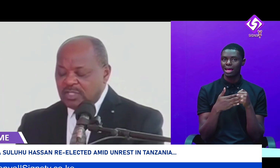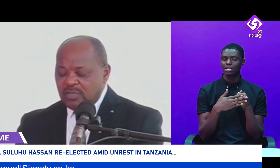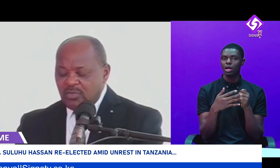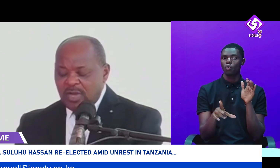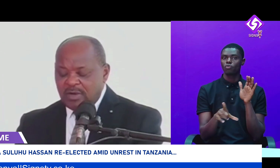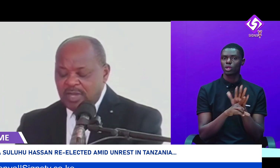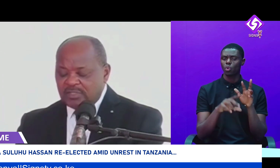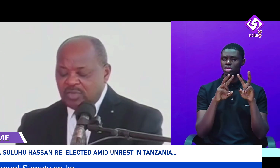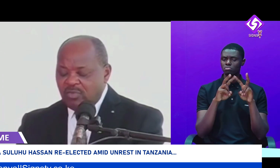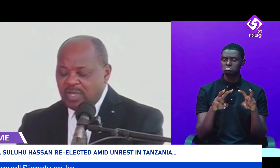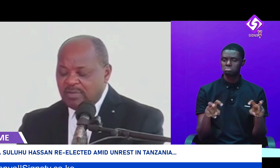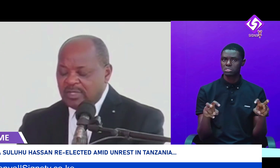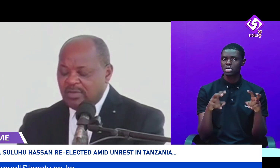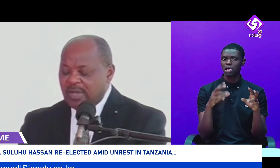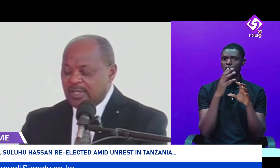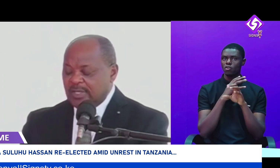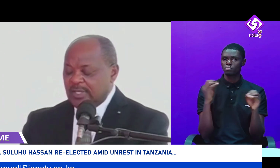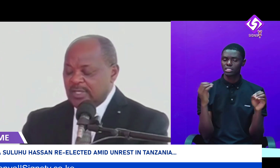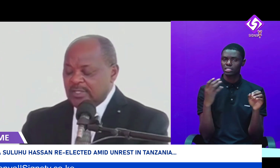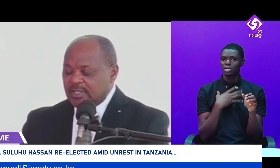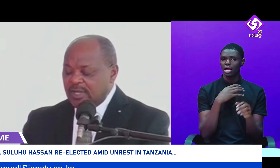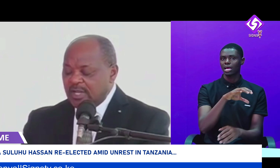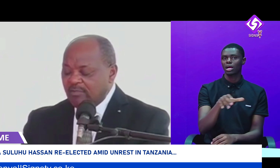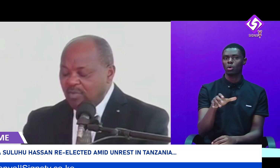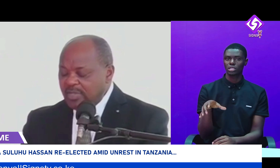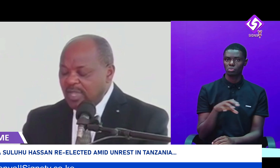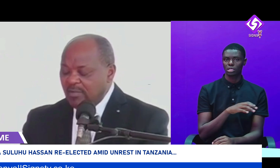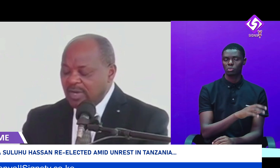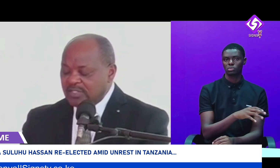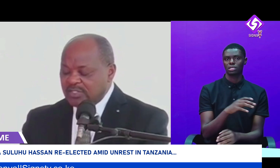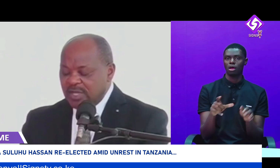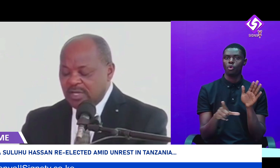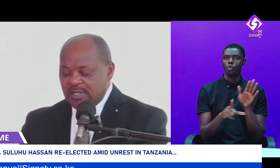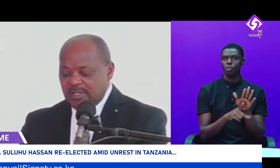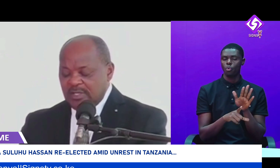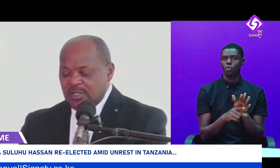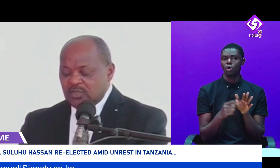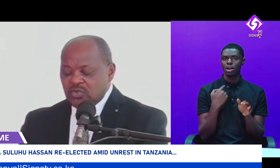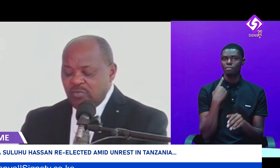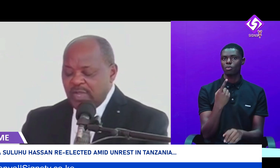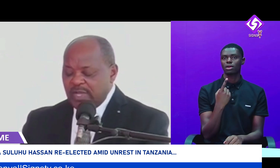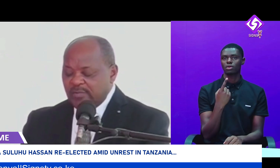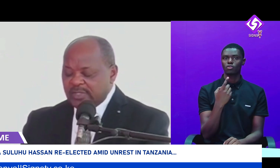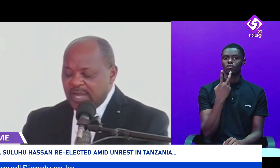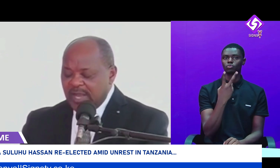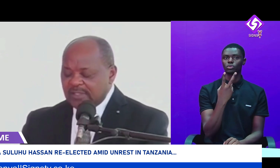uchaguzi wa rais wa bunge na madiwani, sheria namba 1 ya mwaka 2024, tume